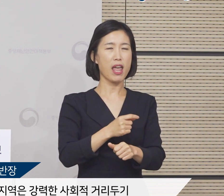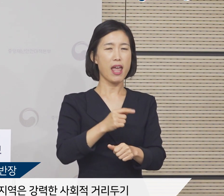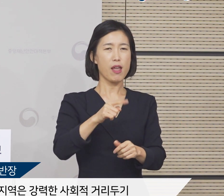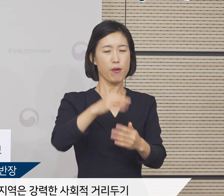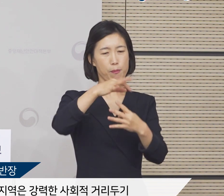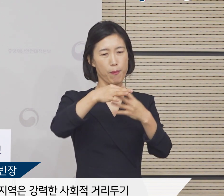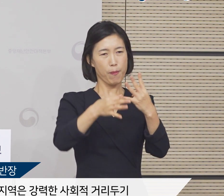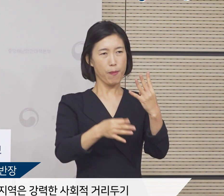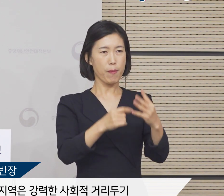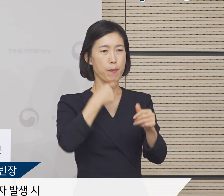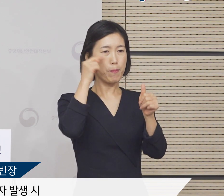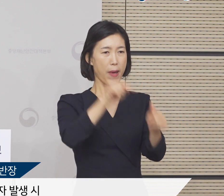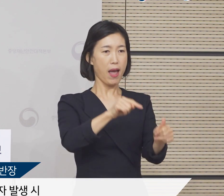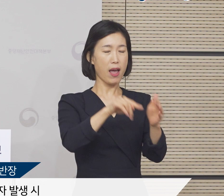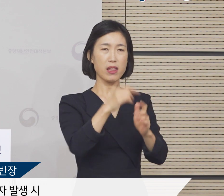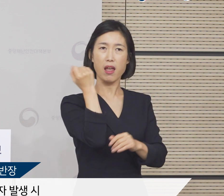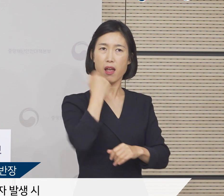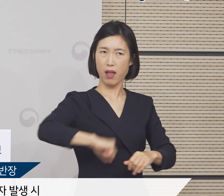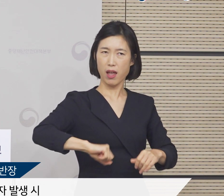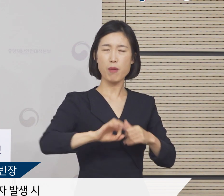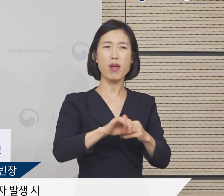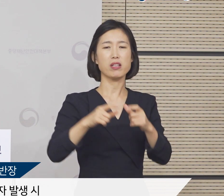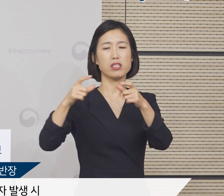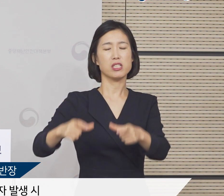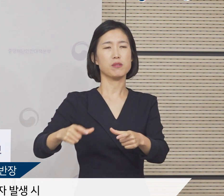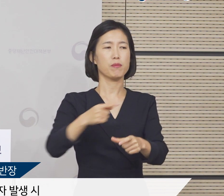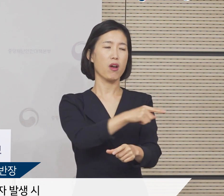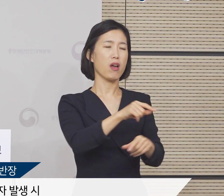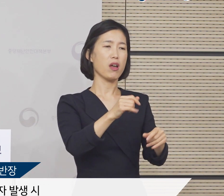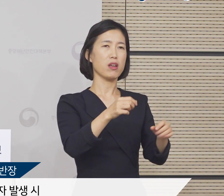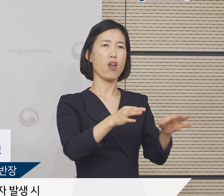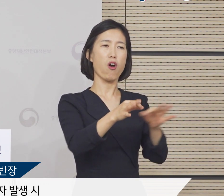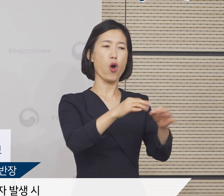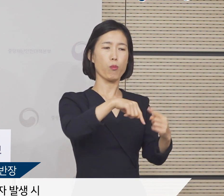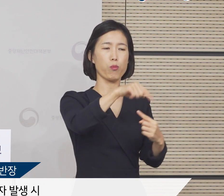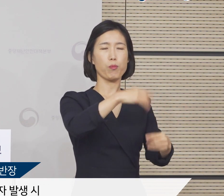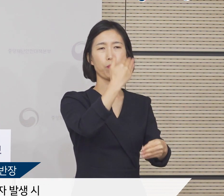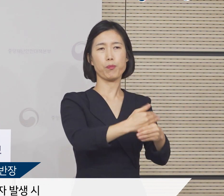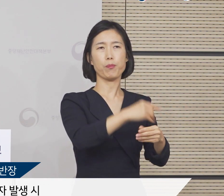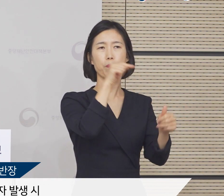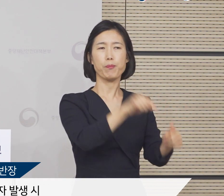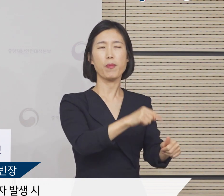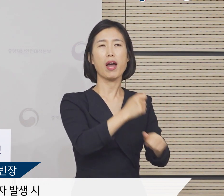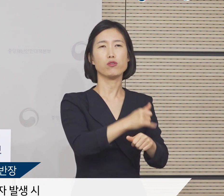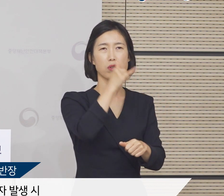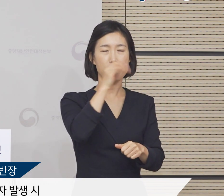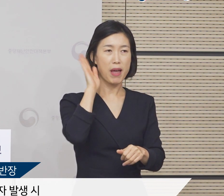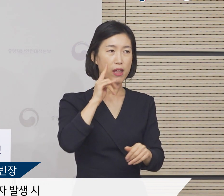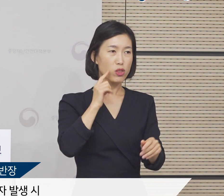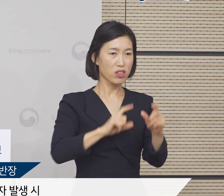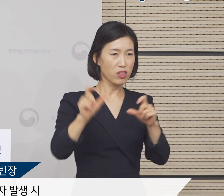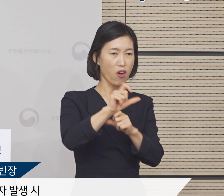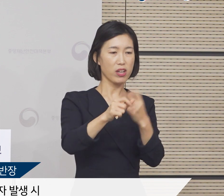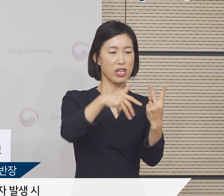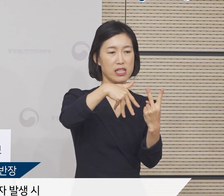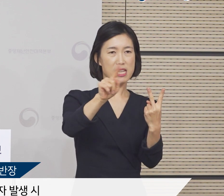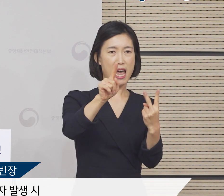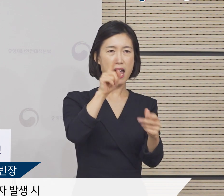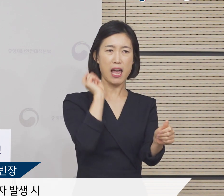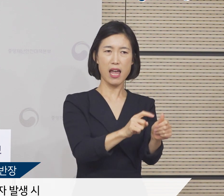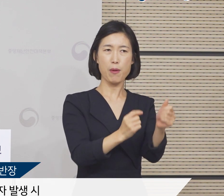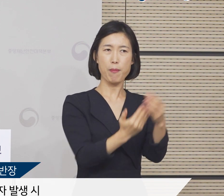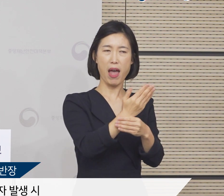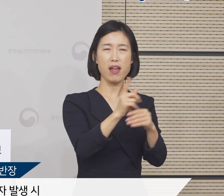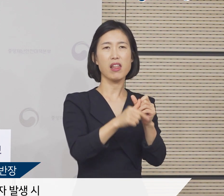사항을 시정하지 않을 경우 지자체 명령에 의한 영업 정지 및 2차 감염자 발생 시 손해배상 청구 등 후속